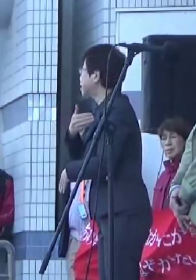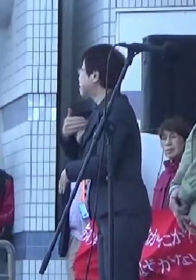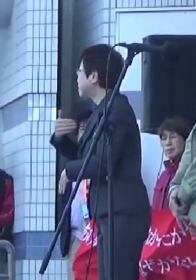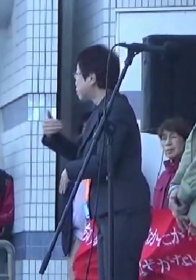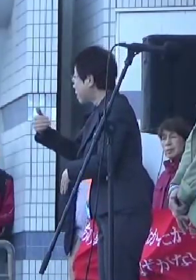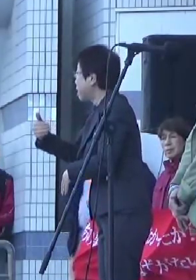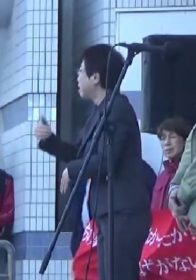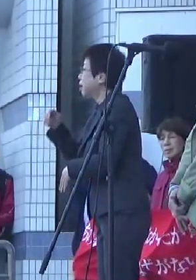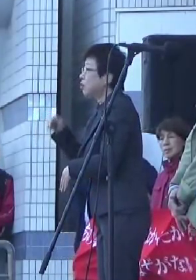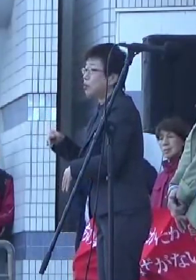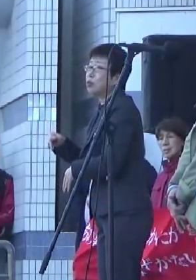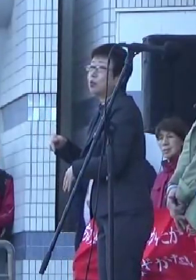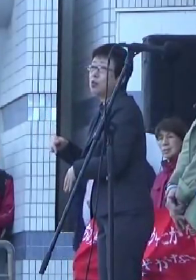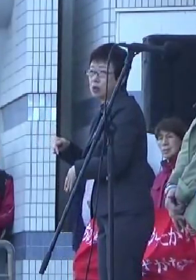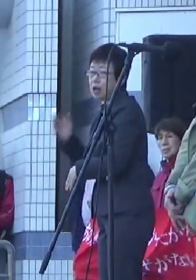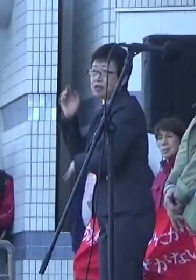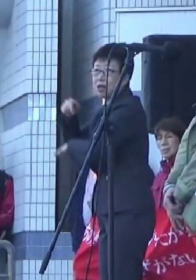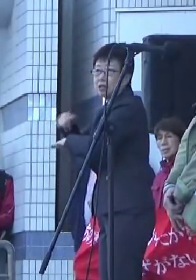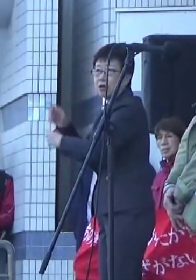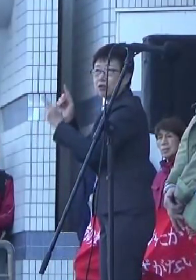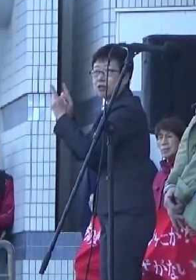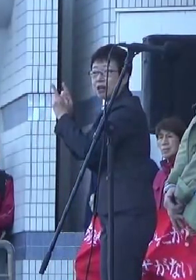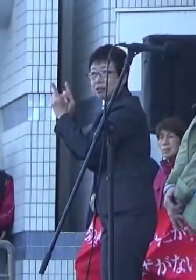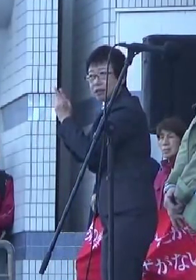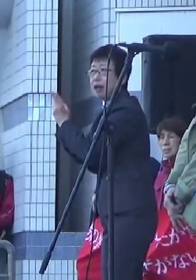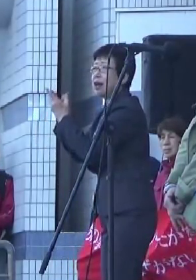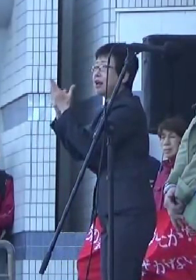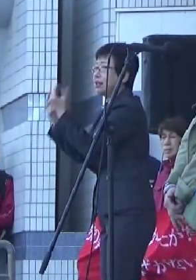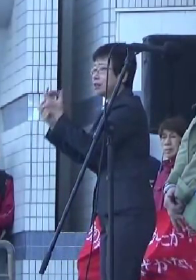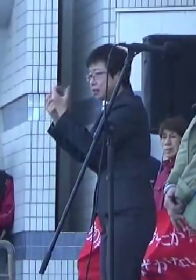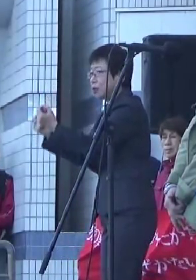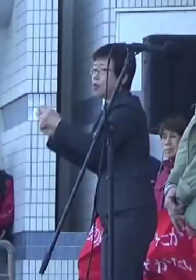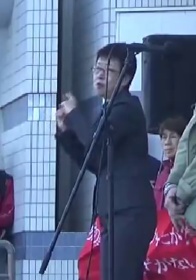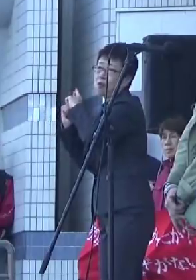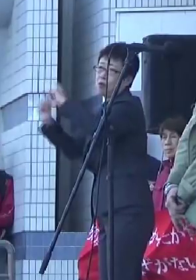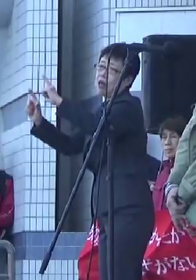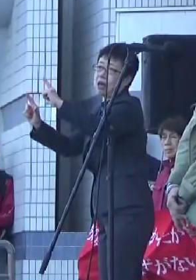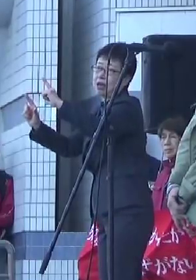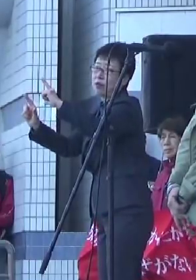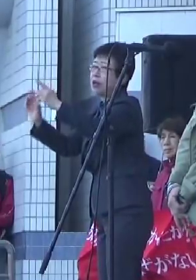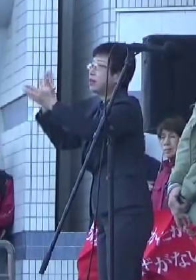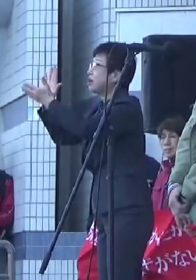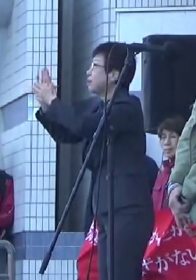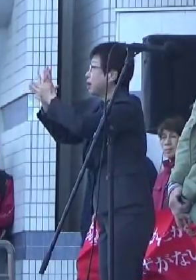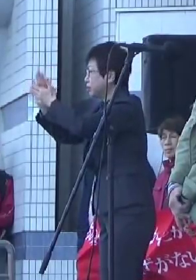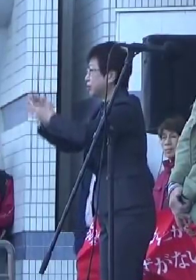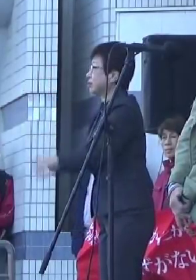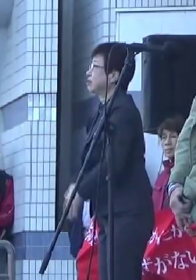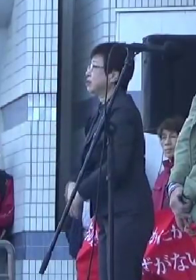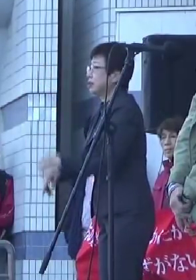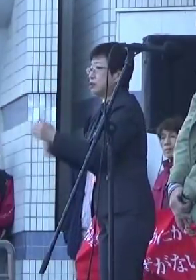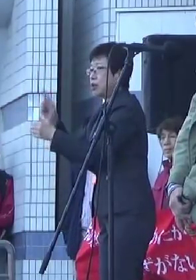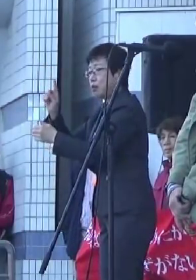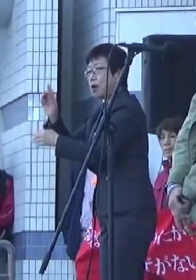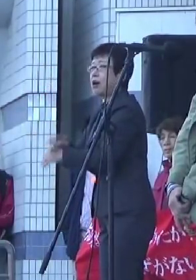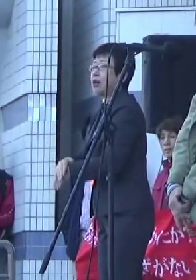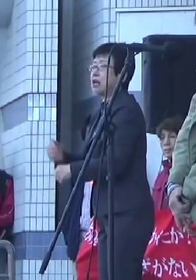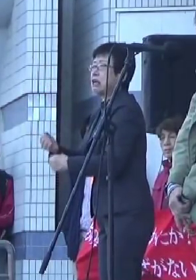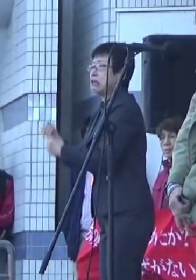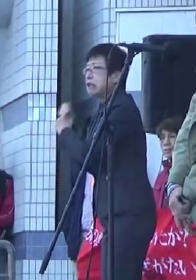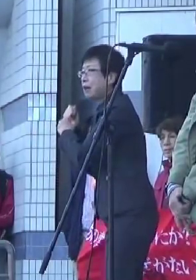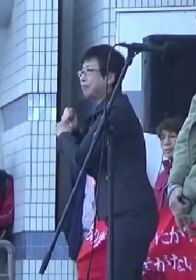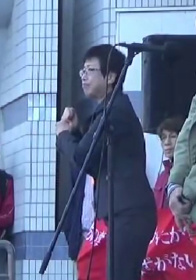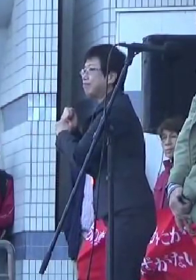はこのような政策に対してきちんと答えを出しております。それは避